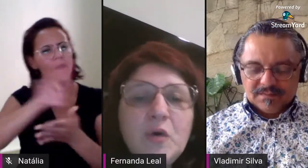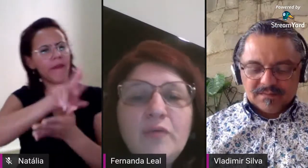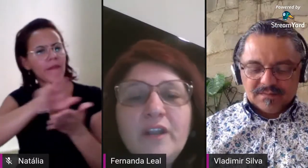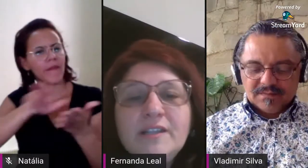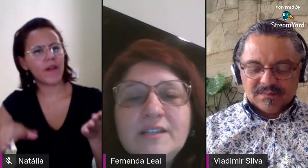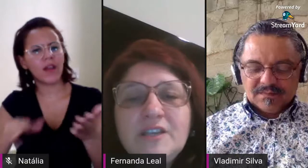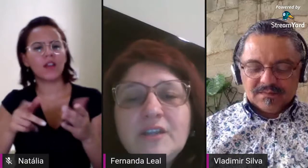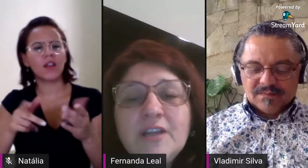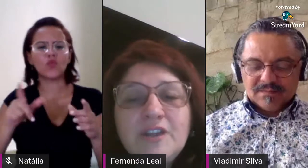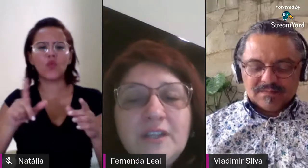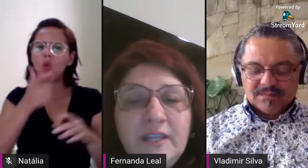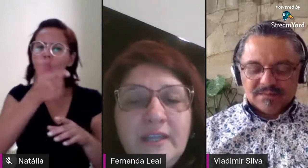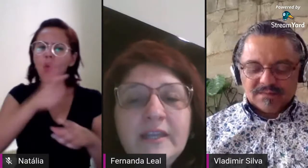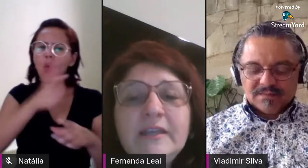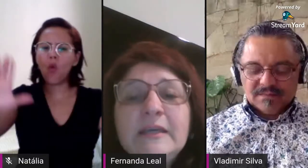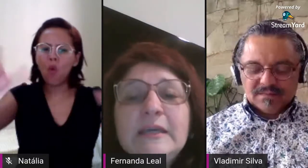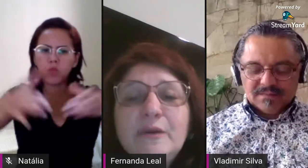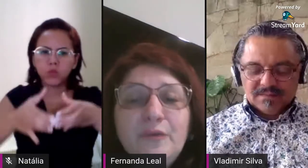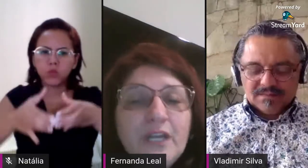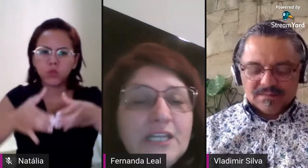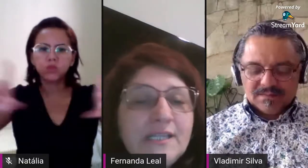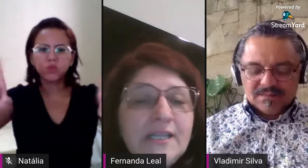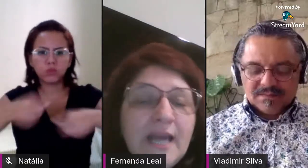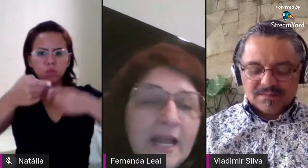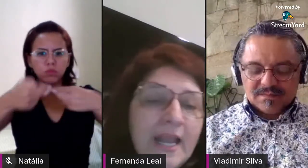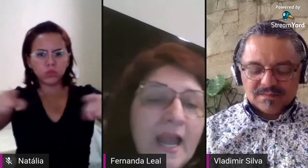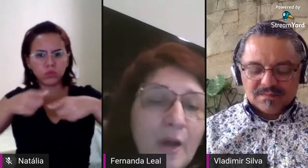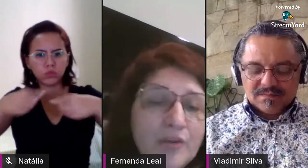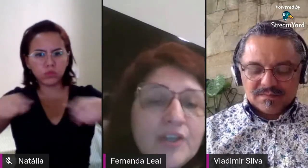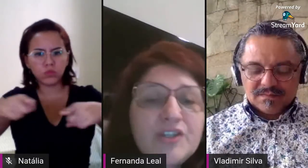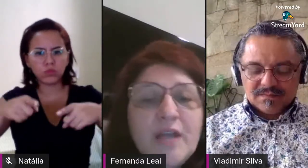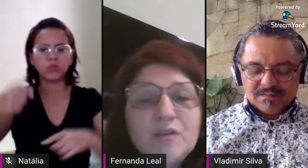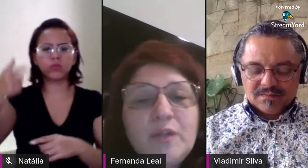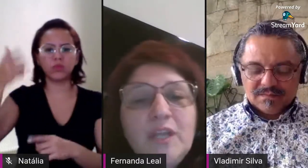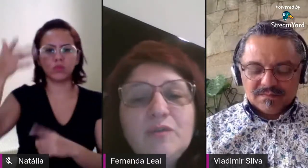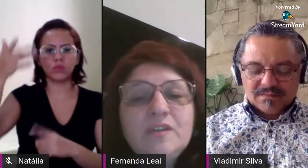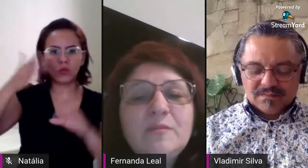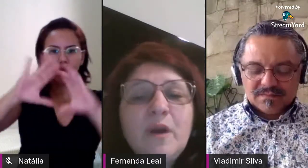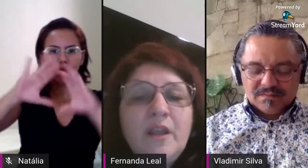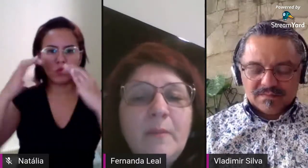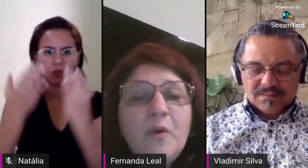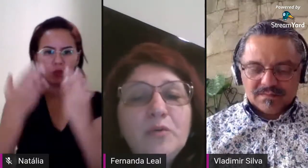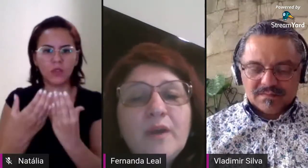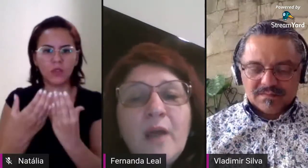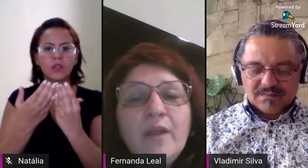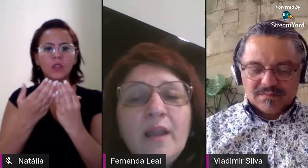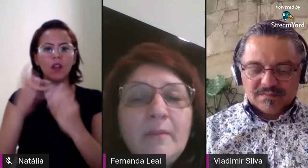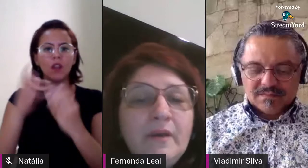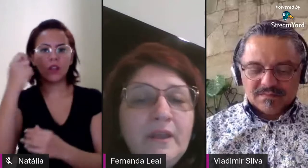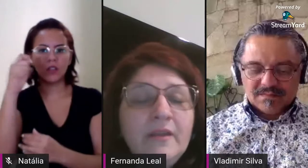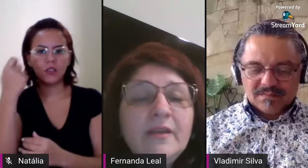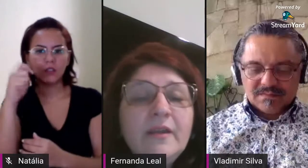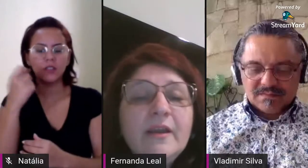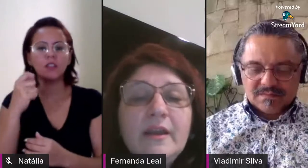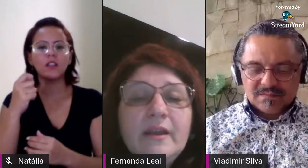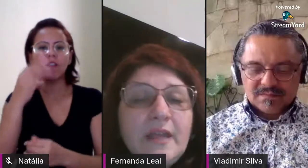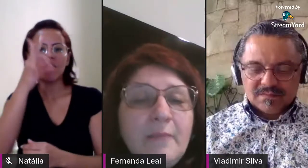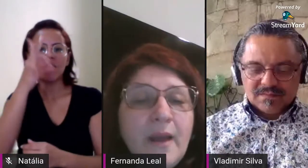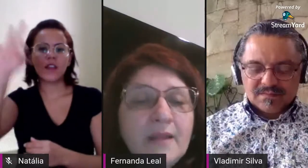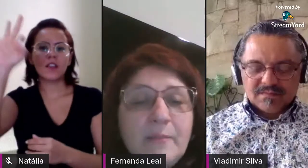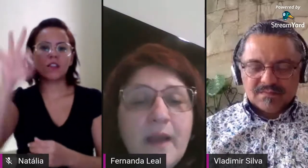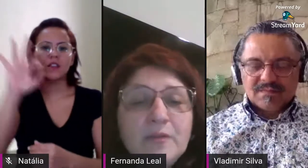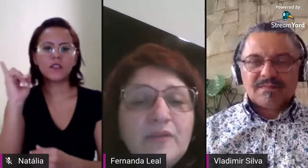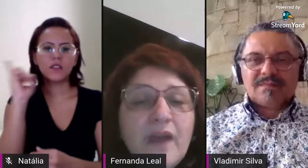solista e conferencista na Argentina, França, Itália, Áustria, Estados Unidos, Espanha, Portugal e Alemanha.